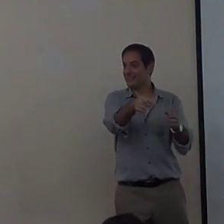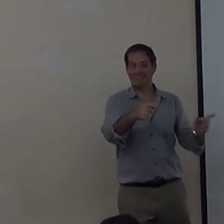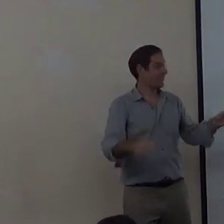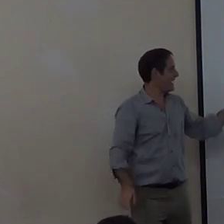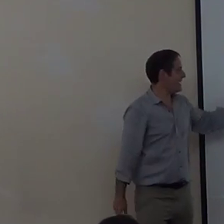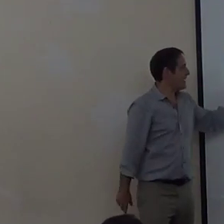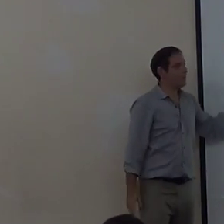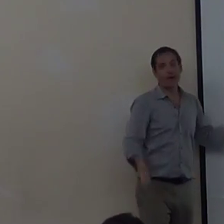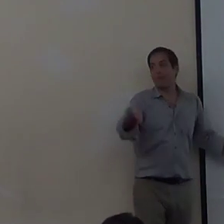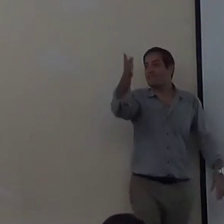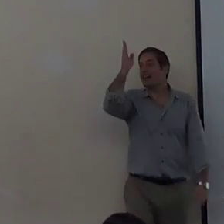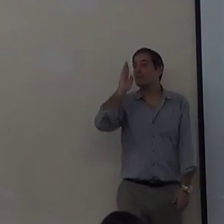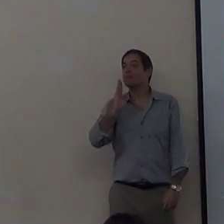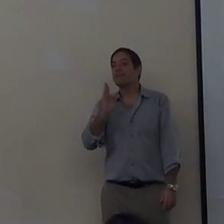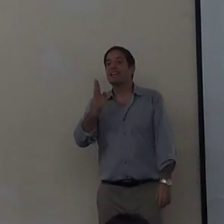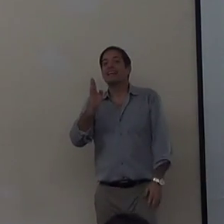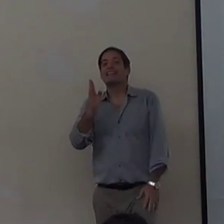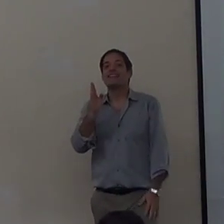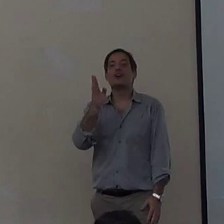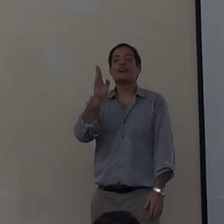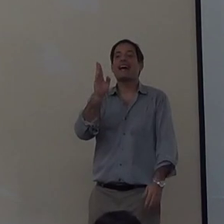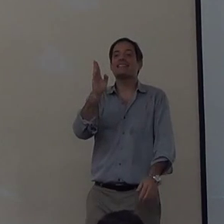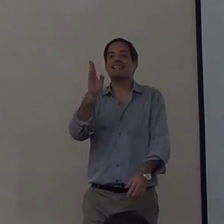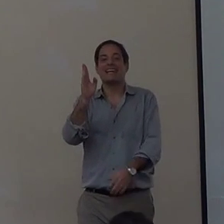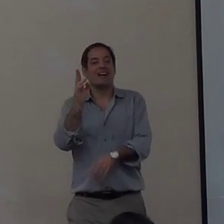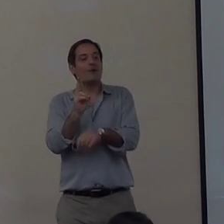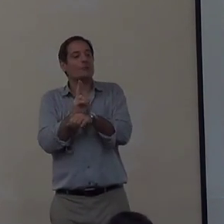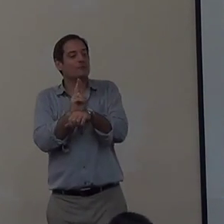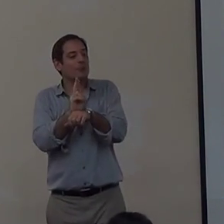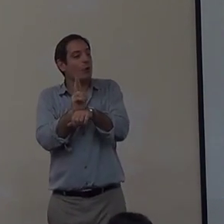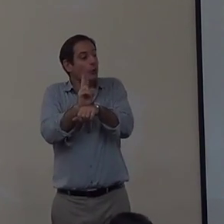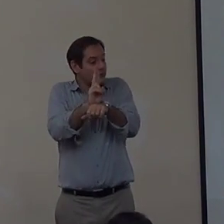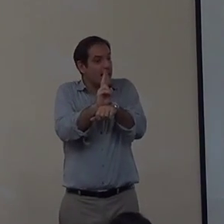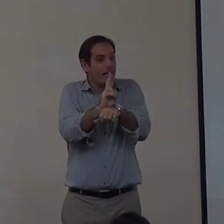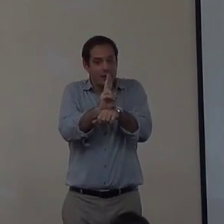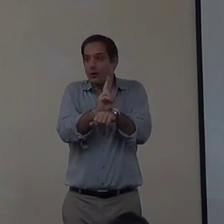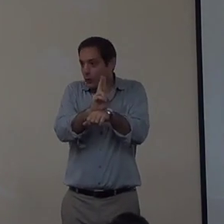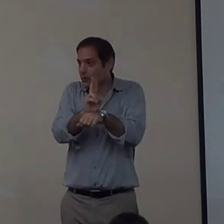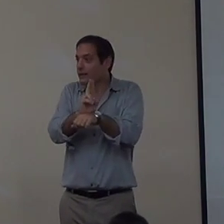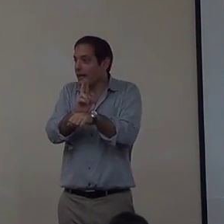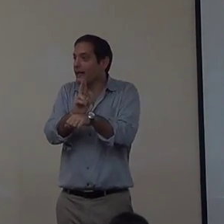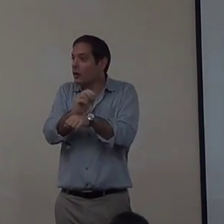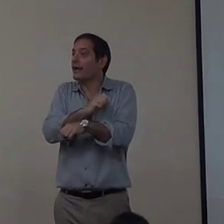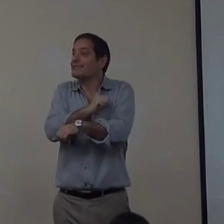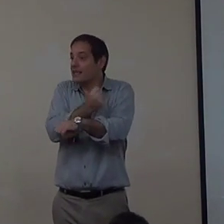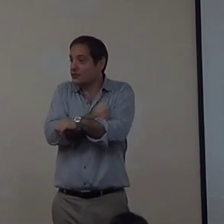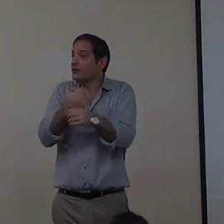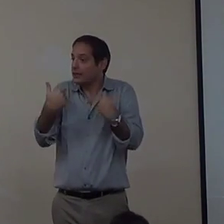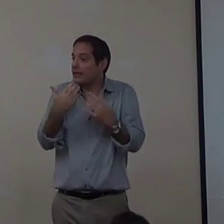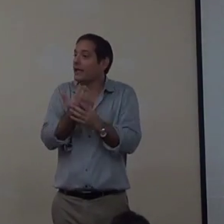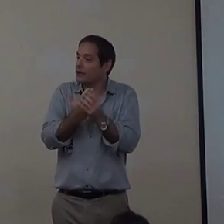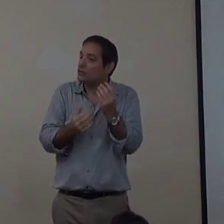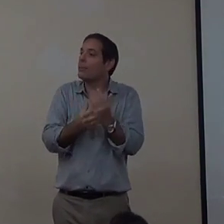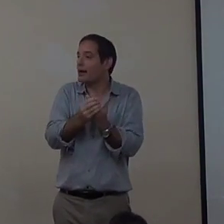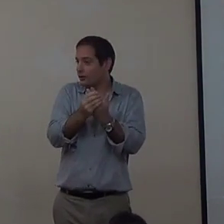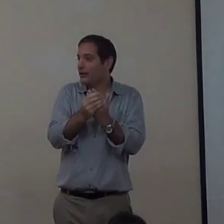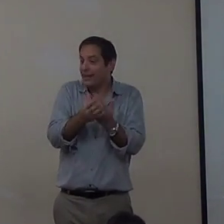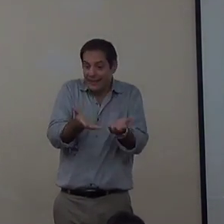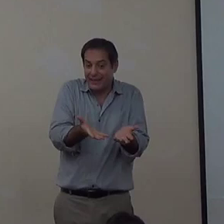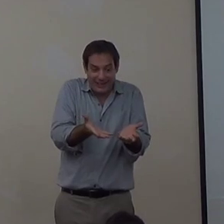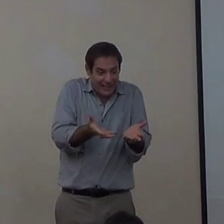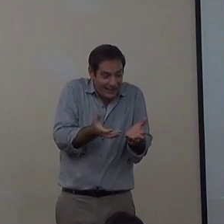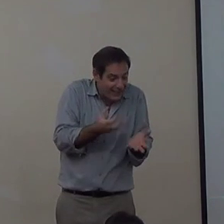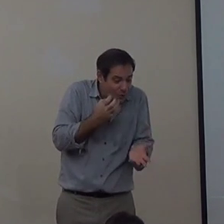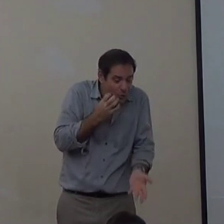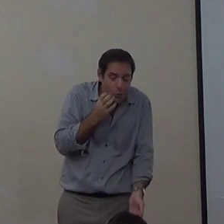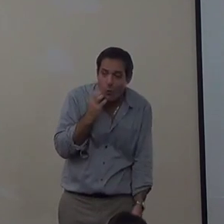Dios está con vos, ¿ok? Pero ¿qué pasa? Dios, ¿qué hace? Usa usa lo que Sansón tiene en sus manos. ¿Qué